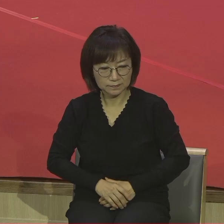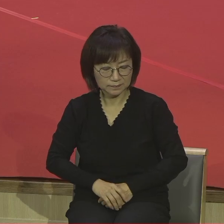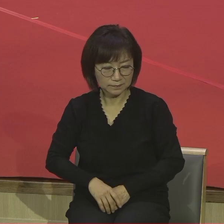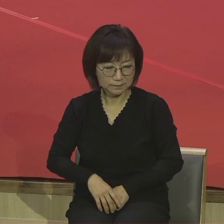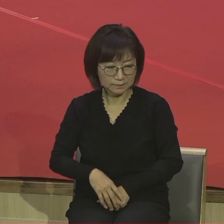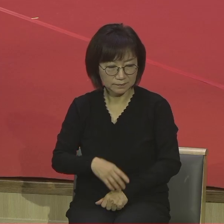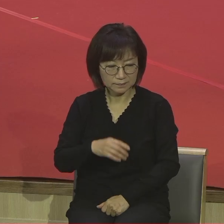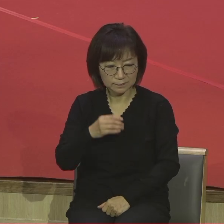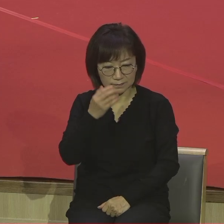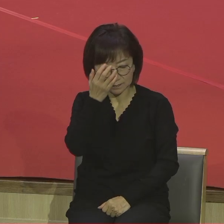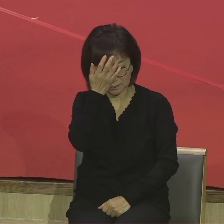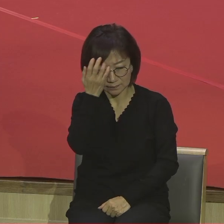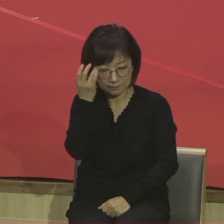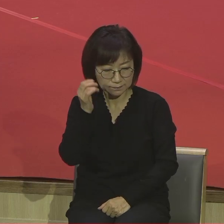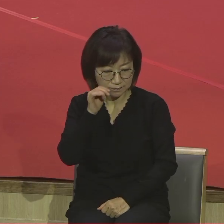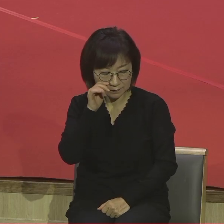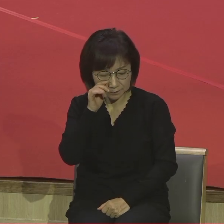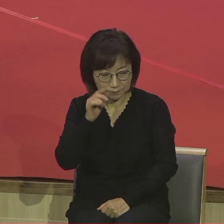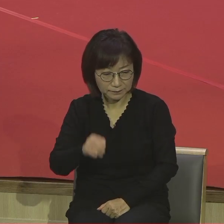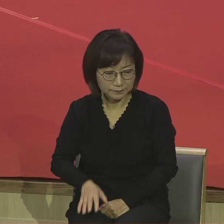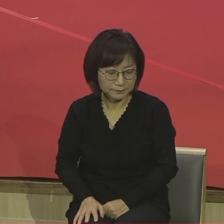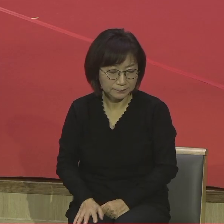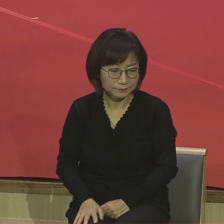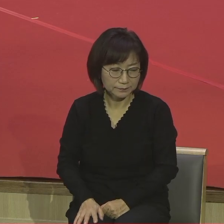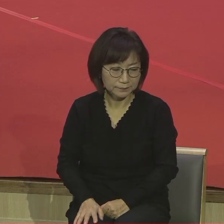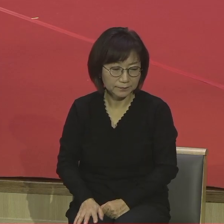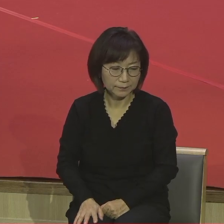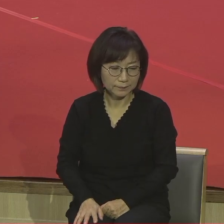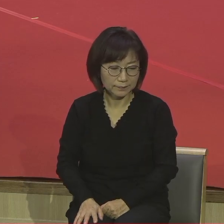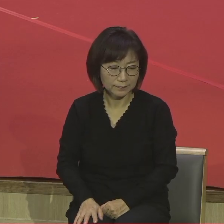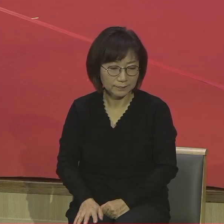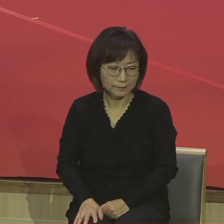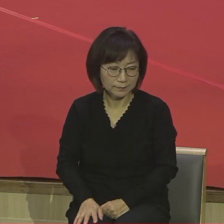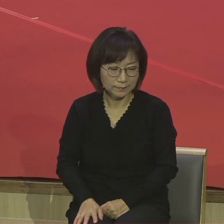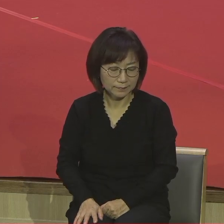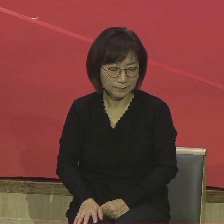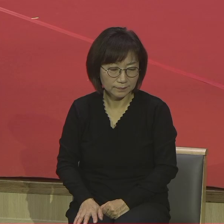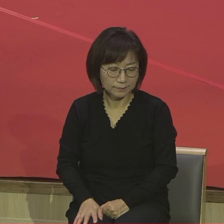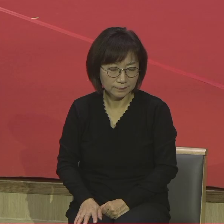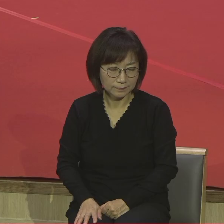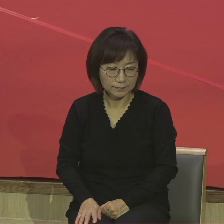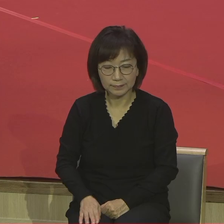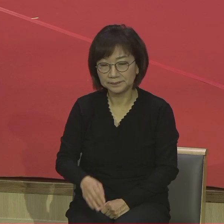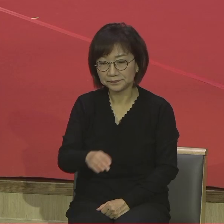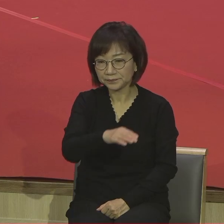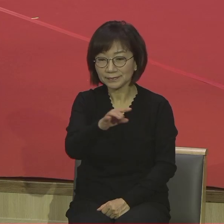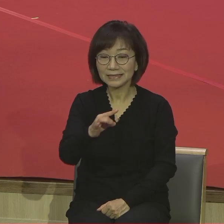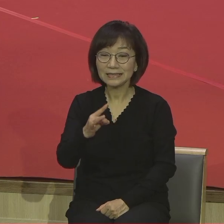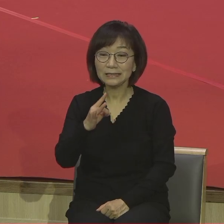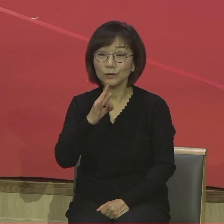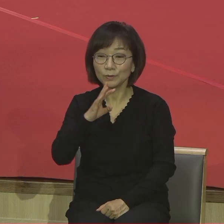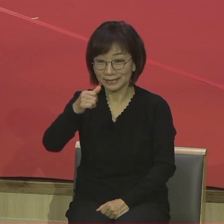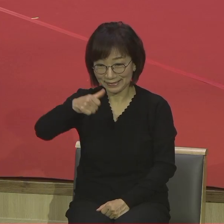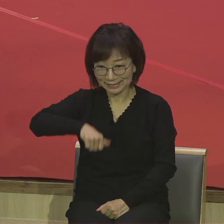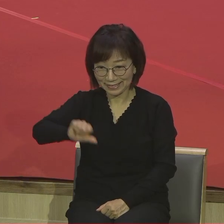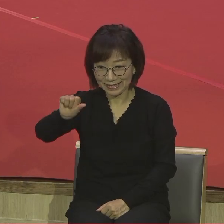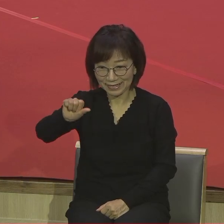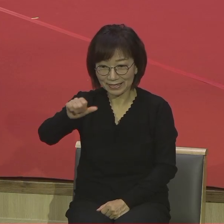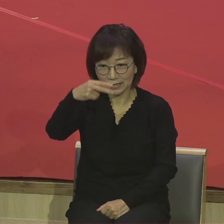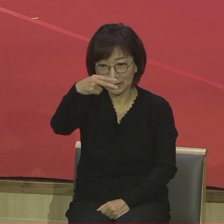하나밖에 없는 외아들이란 의미로 생각하는데 영적으로 이걸 보면요, 독생자를